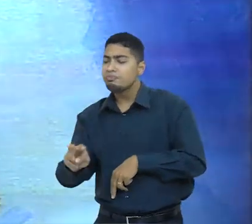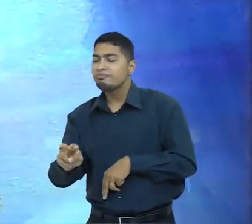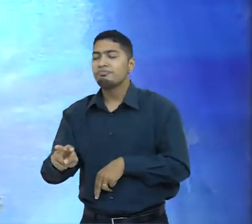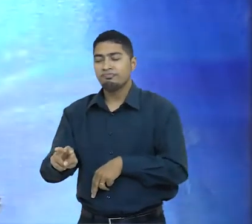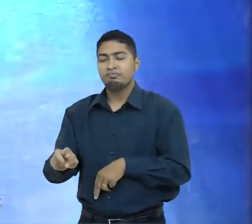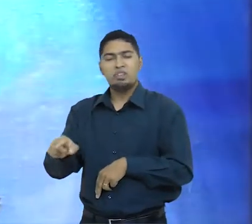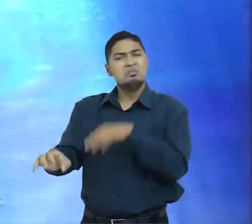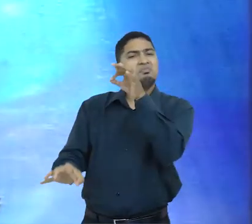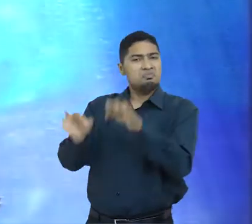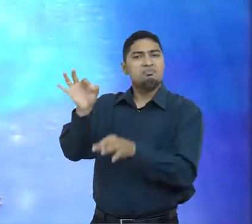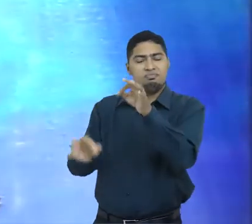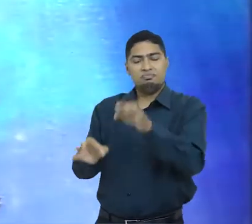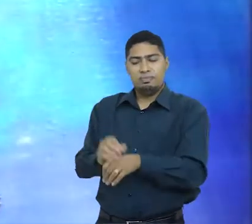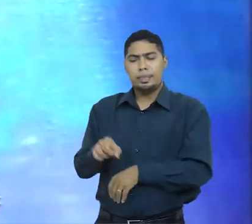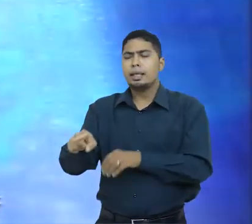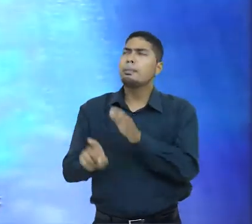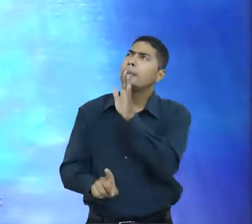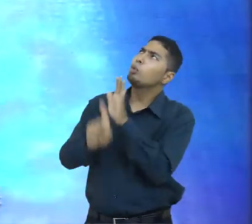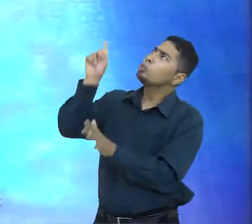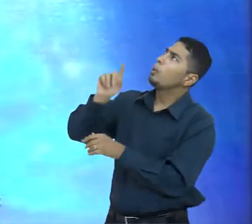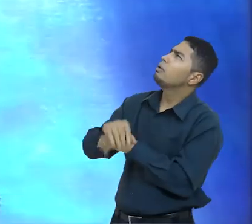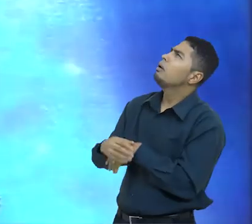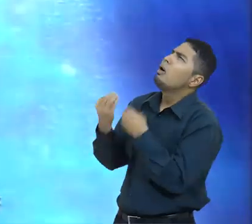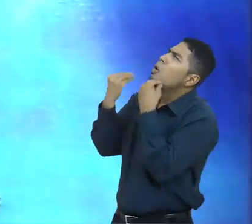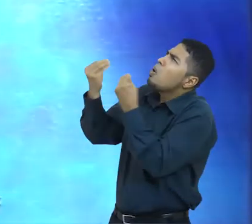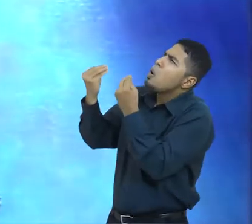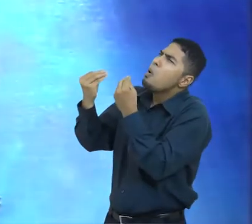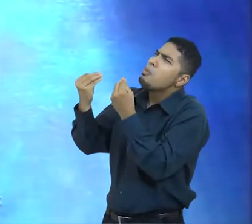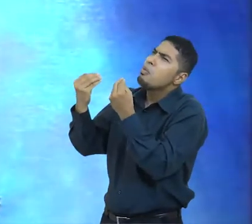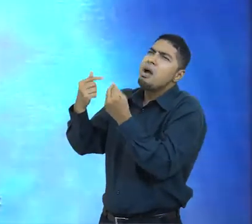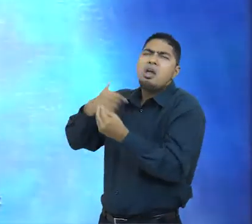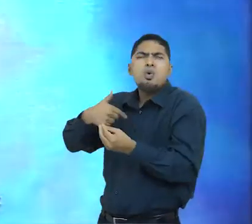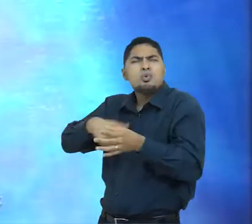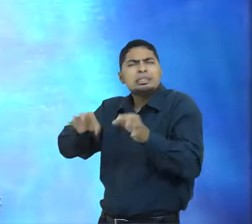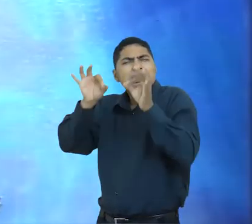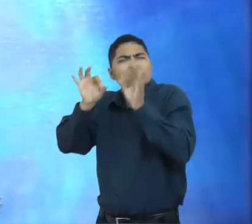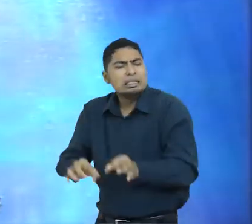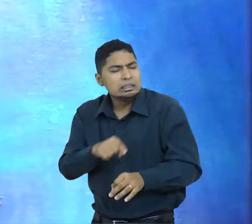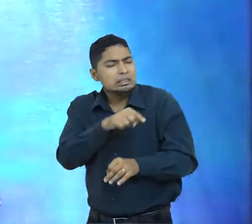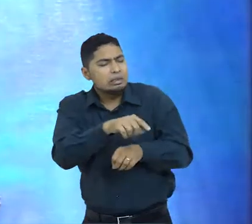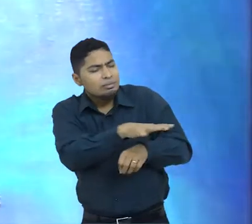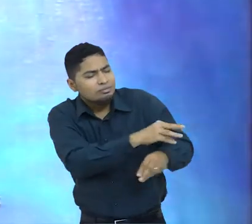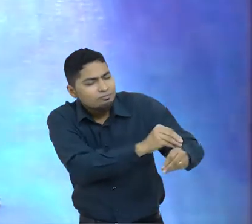justo. Abrão perguntou: Senhor Deus, como posso ter certeza de que esta terra será